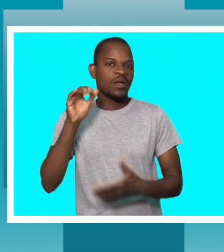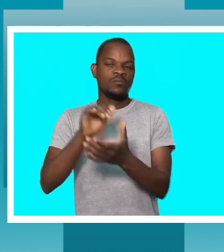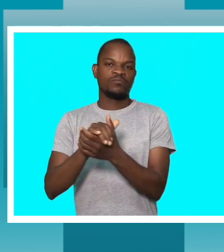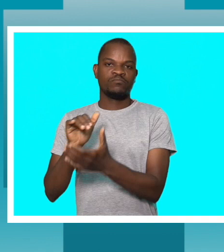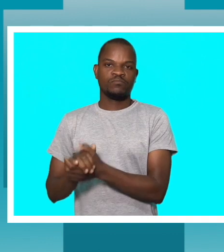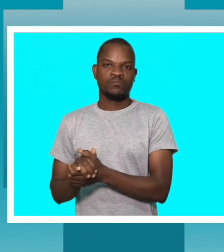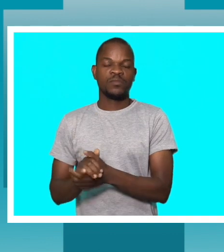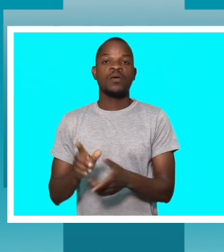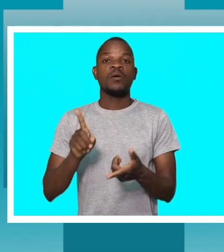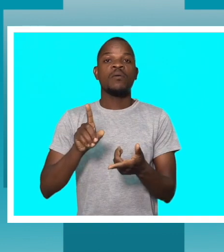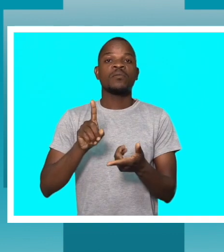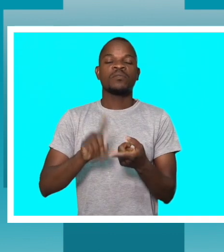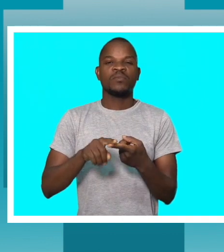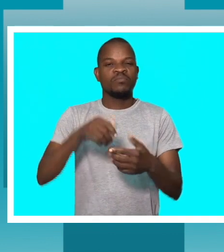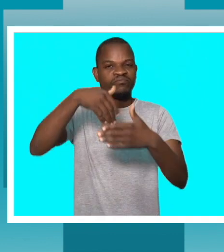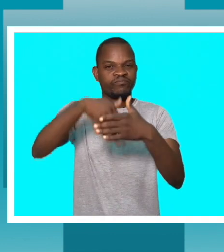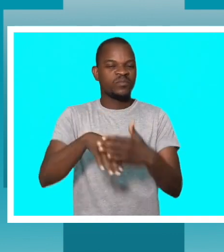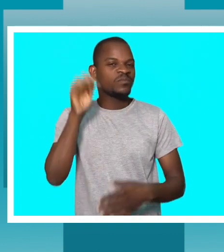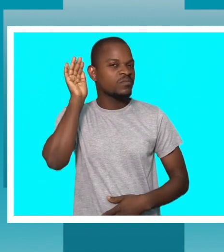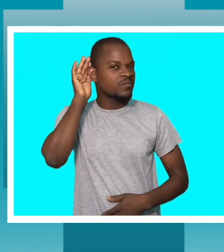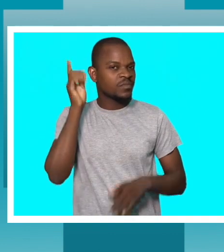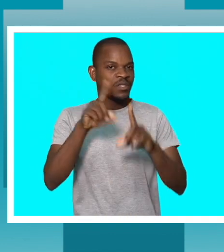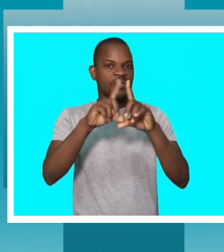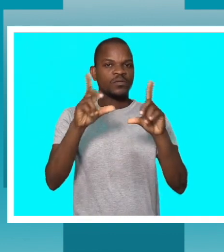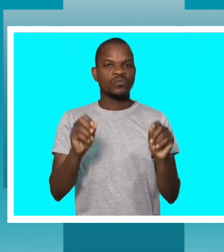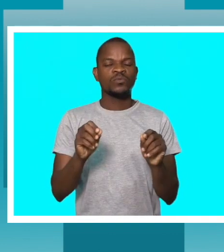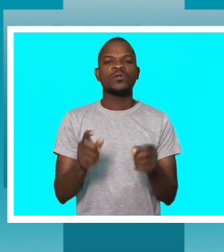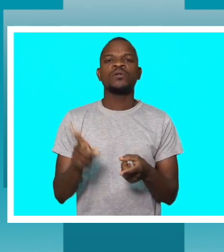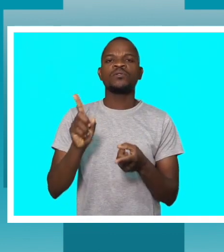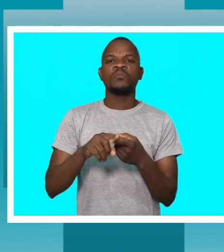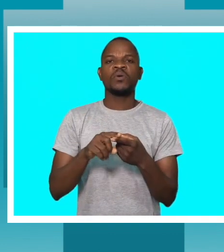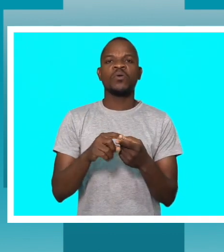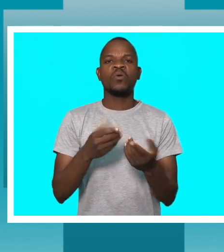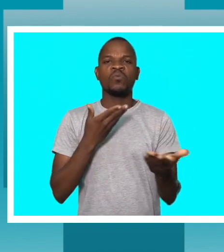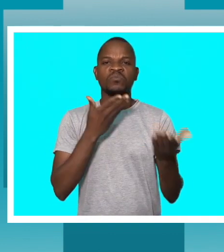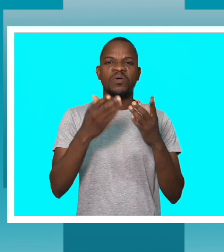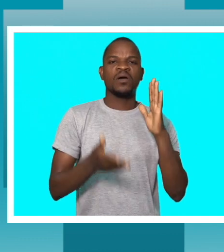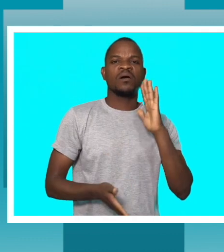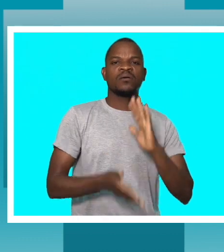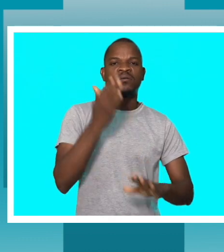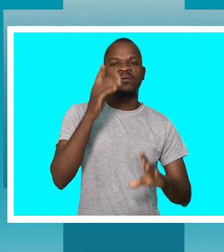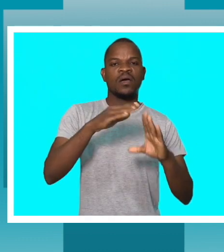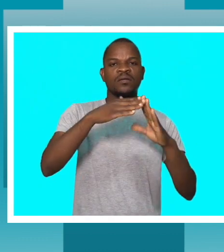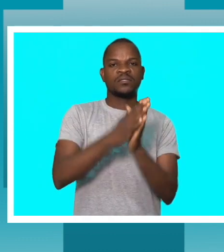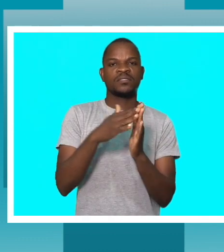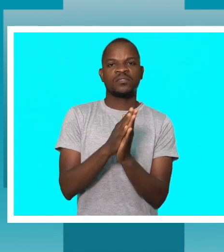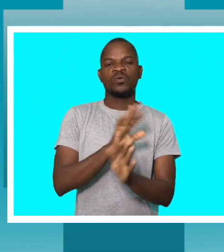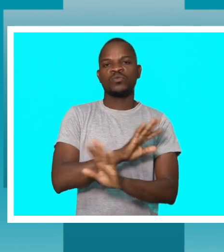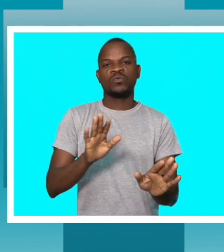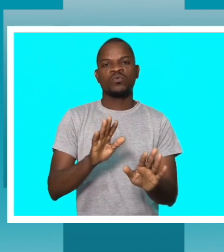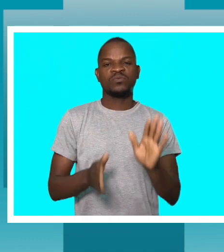amigos, para mais podermos aprofundar sobre esse assunto, não só entrar na vida sexual e reprodutiva,